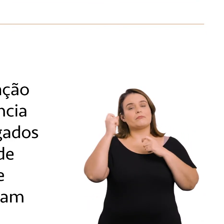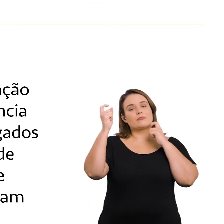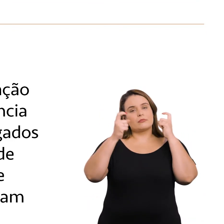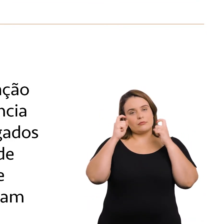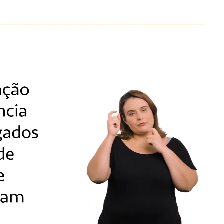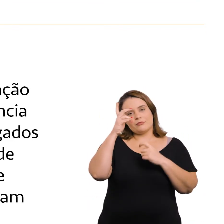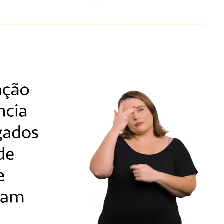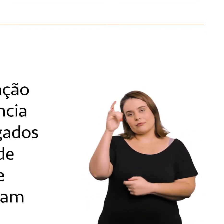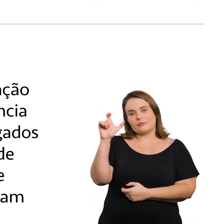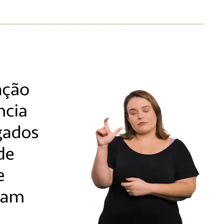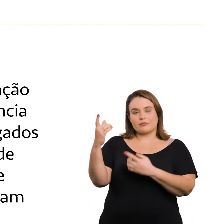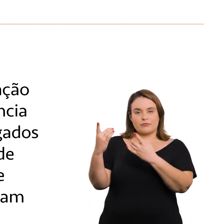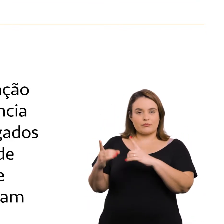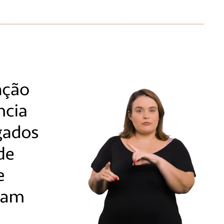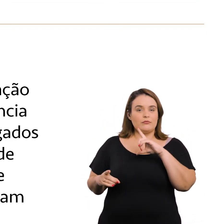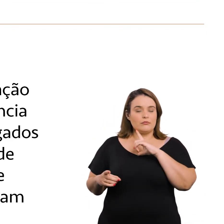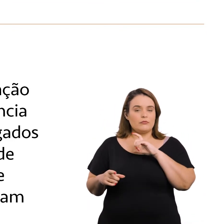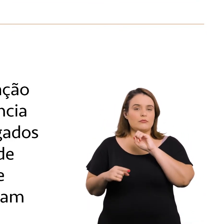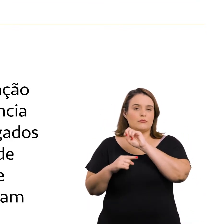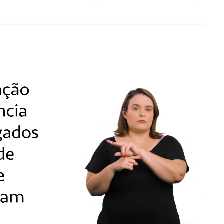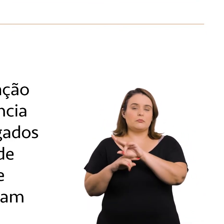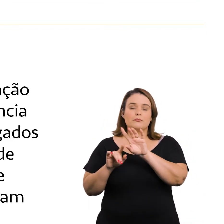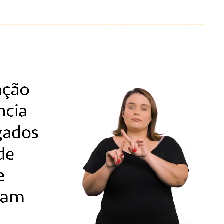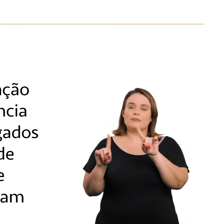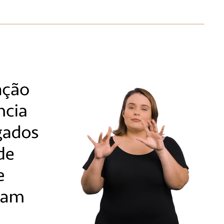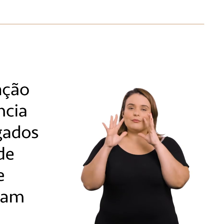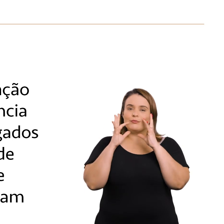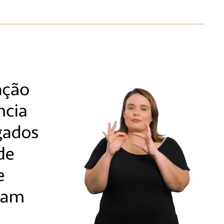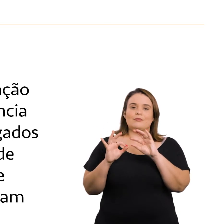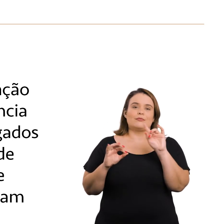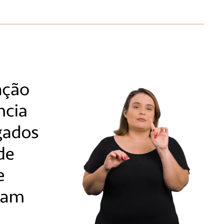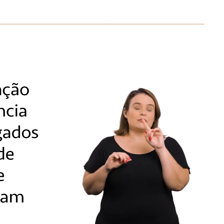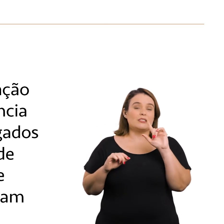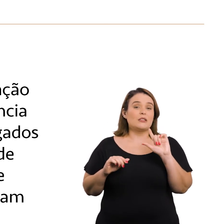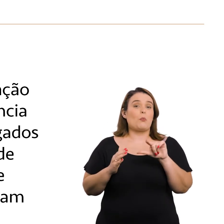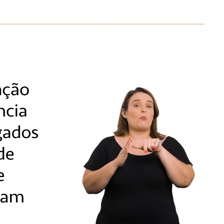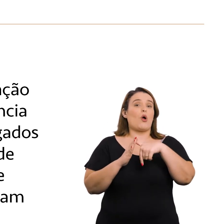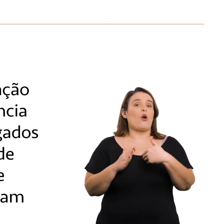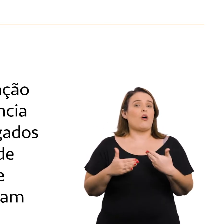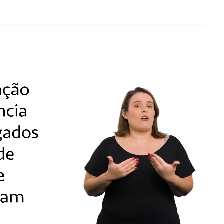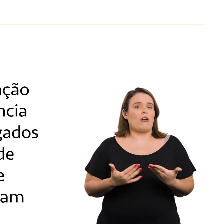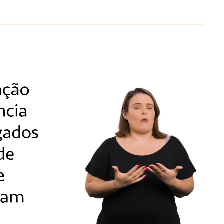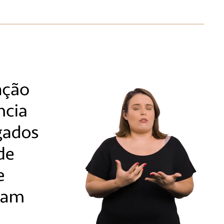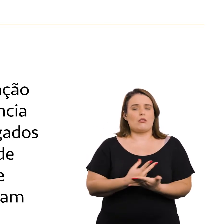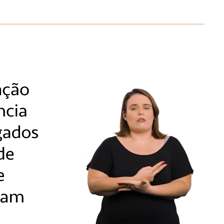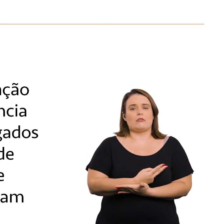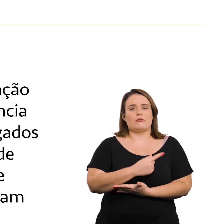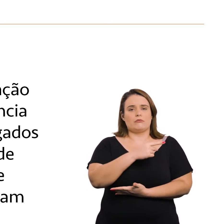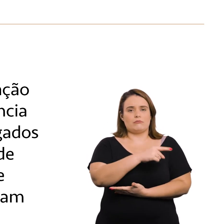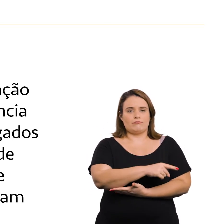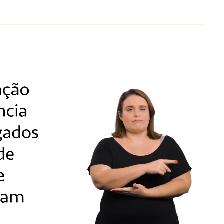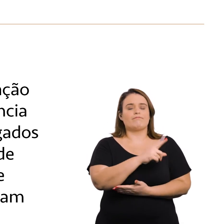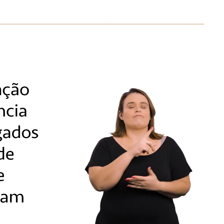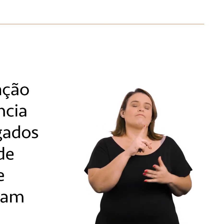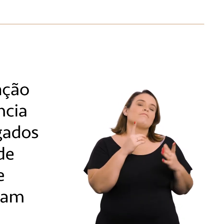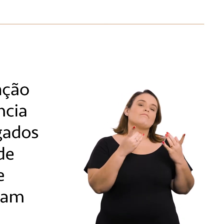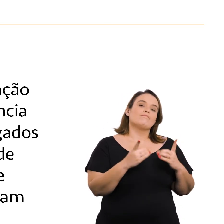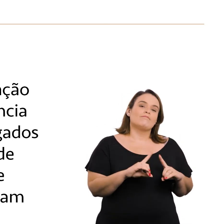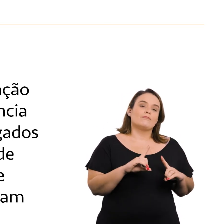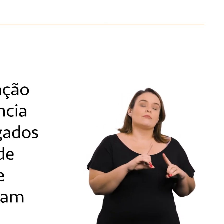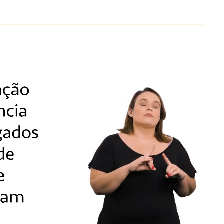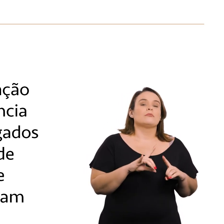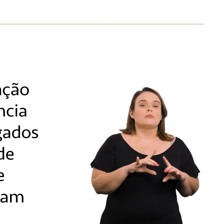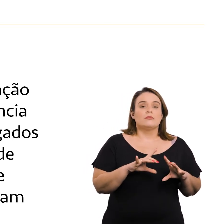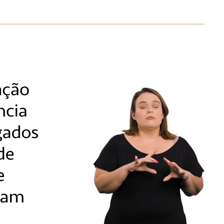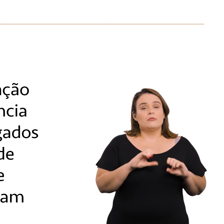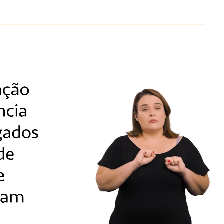contratação de empregados com deficiência, sem atentar para os empregados que adquiriram algum tipo de incapacidade no exercício de